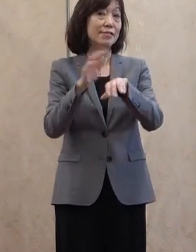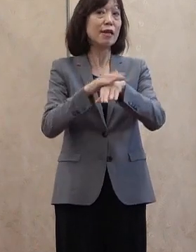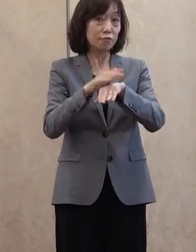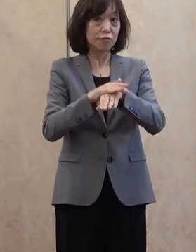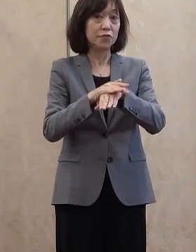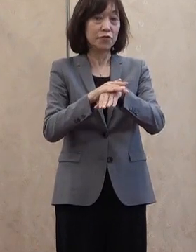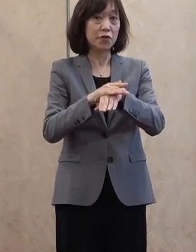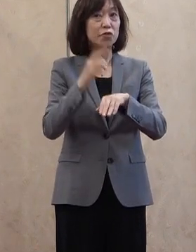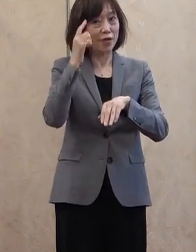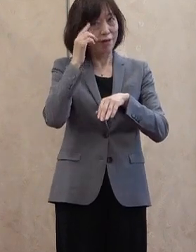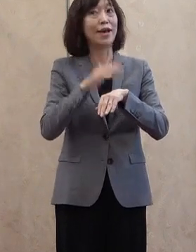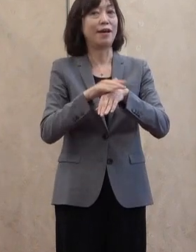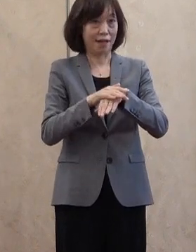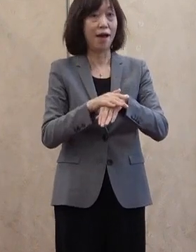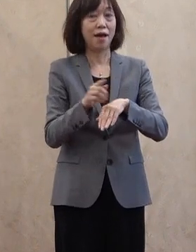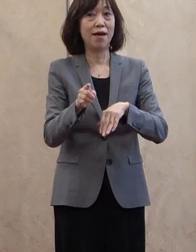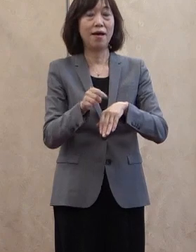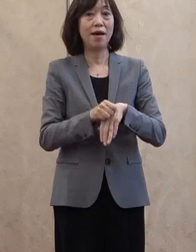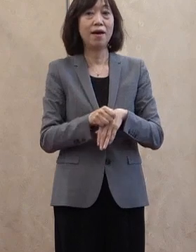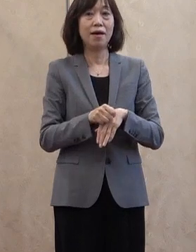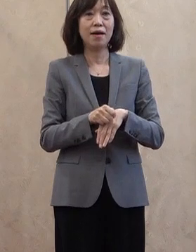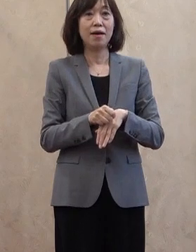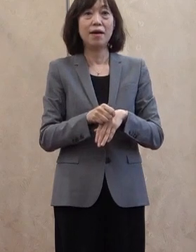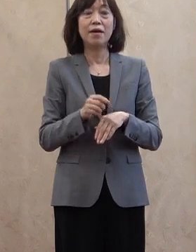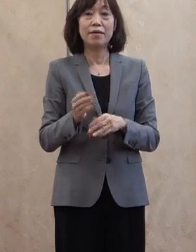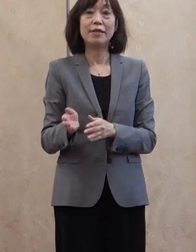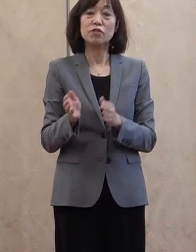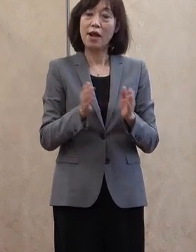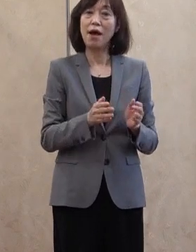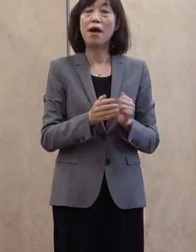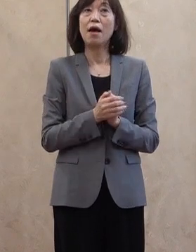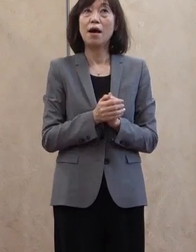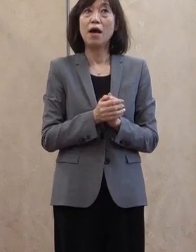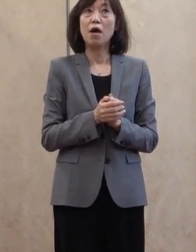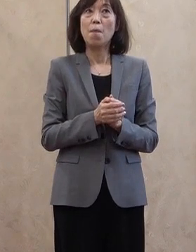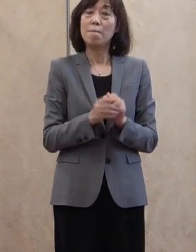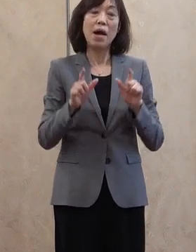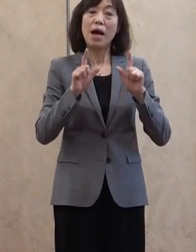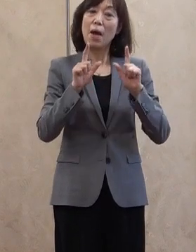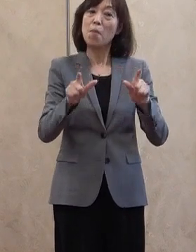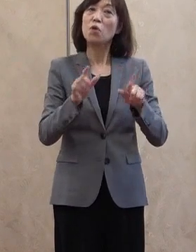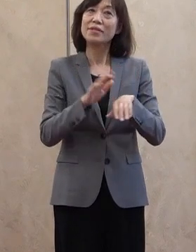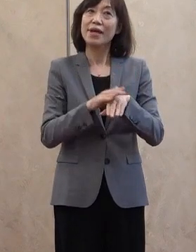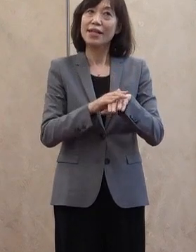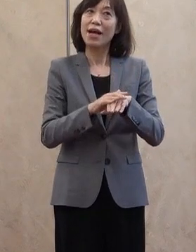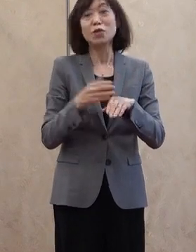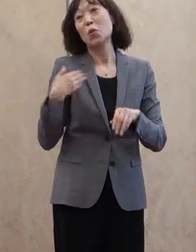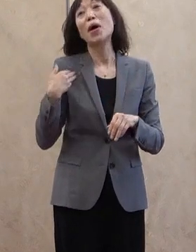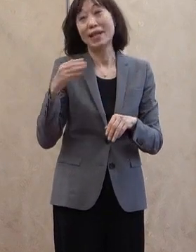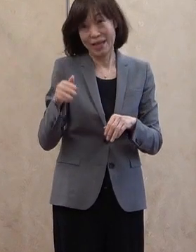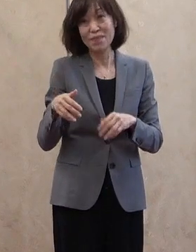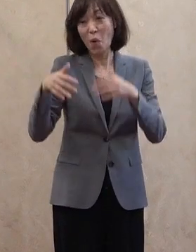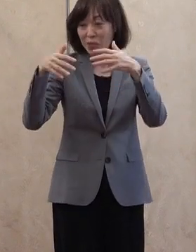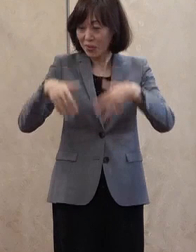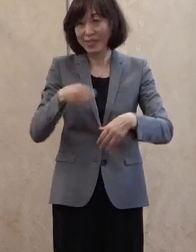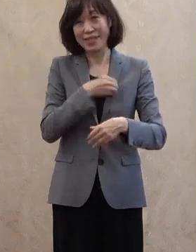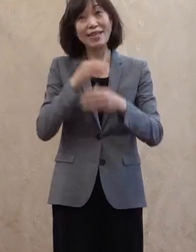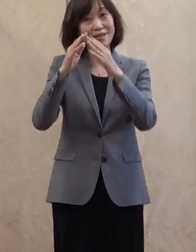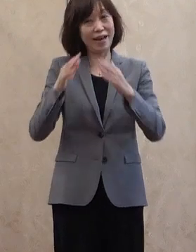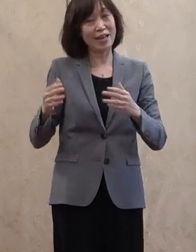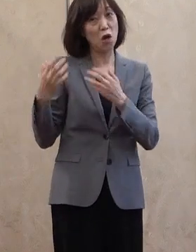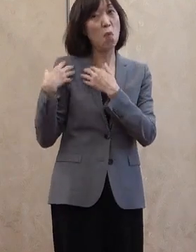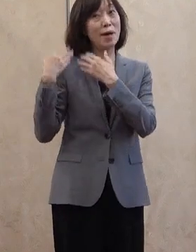というのが、中止すべきだというのが考え方です。ですので、これはどういう発表のされ方になるかは、もうそこも組織委員会にお任せはしようと思い